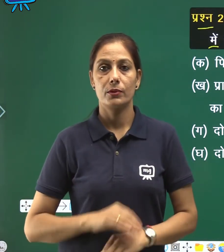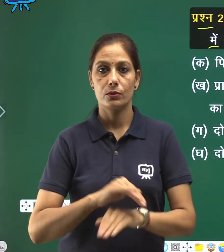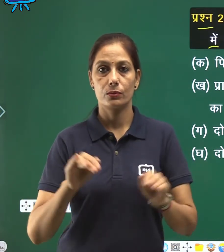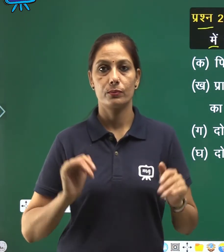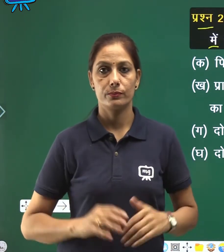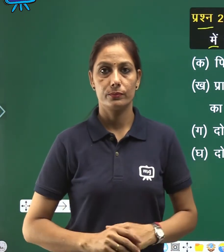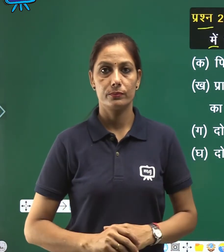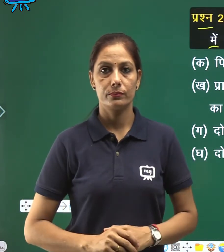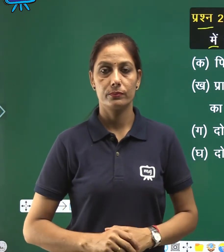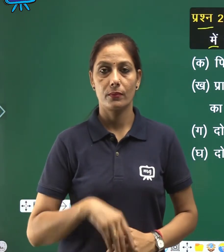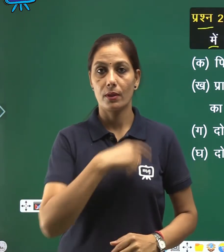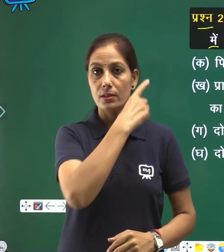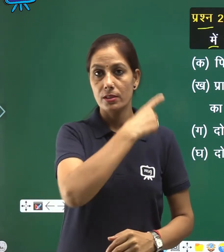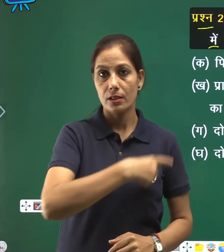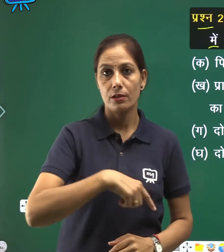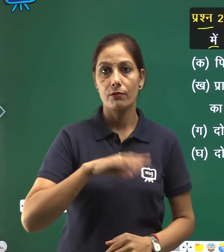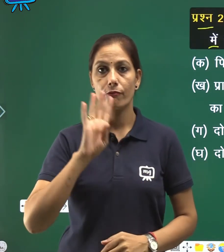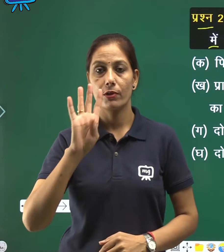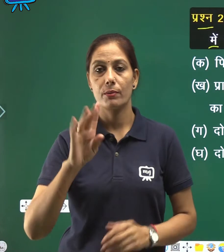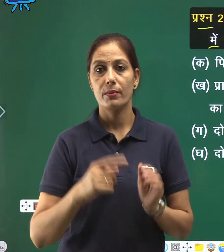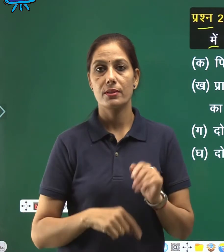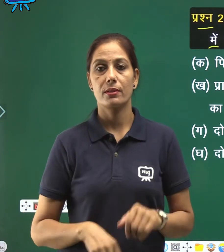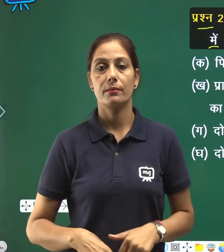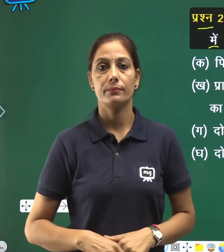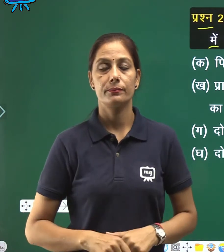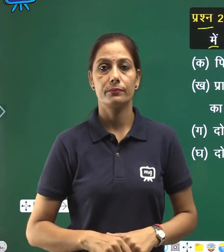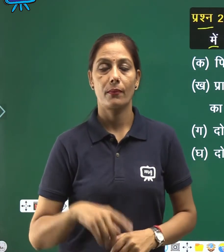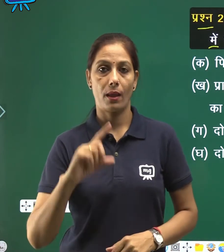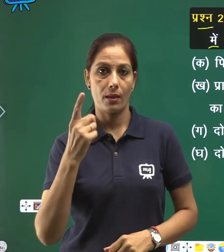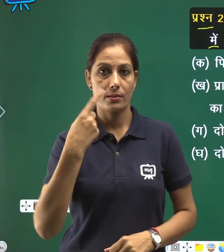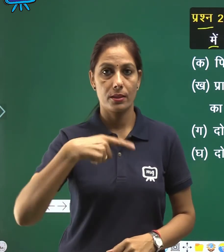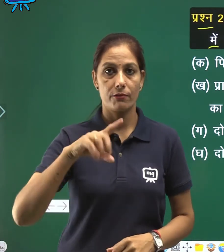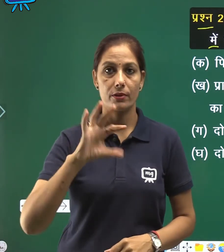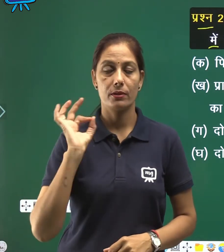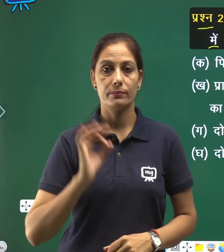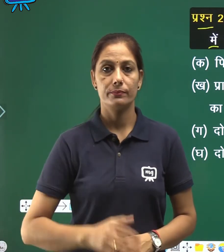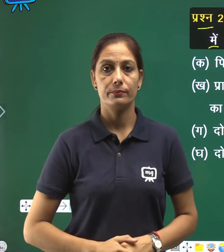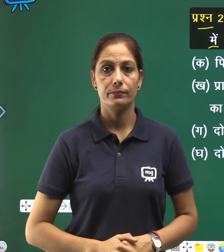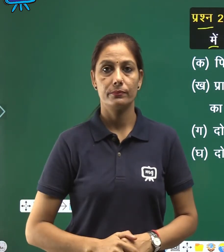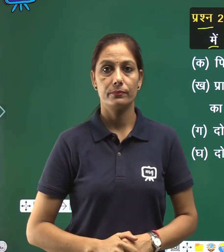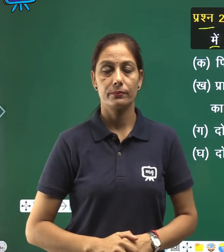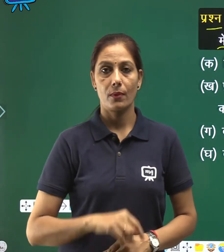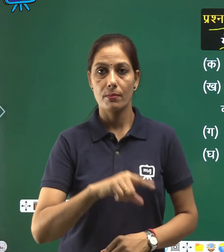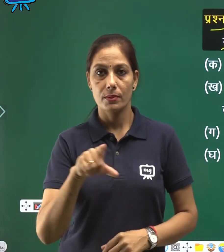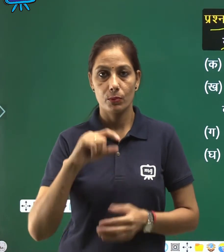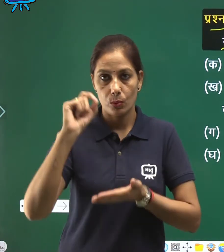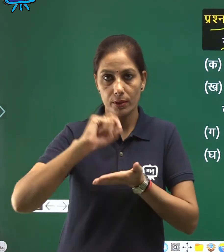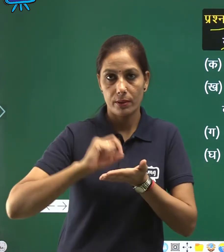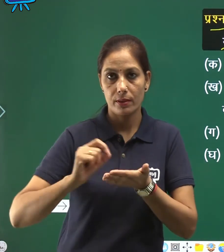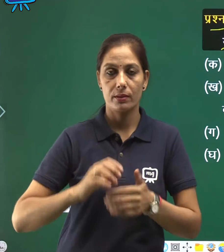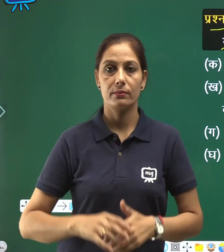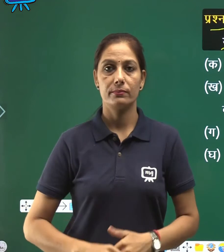बच्चों, इन 4 विकल्प में से एक सही विकल्प आपको लिखना है।